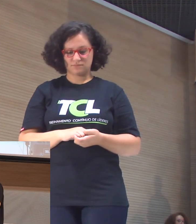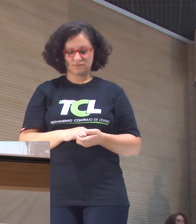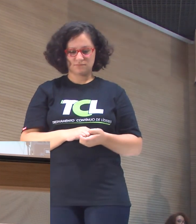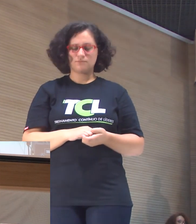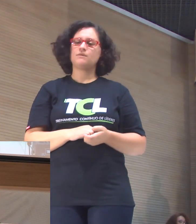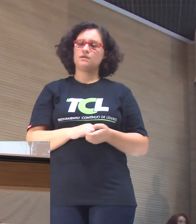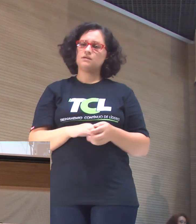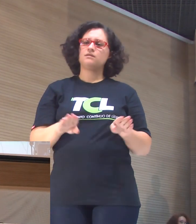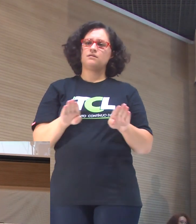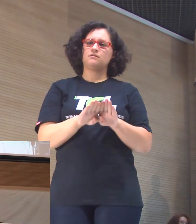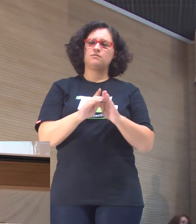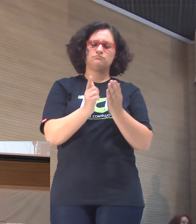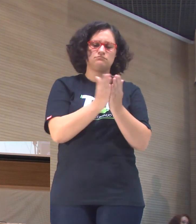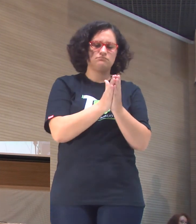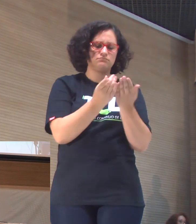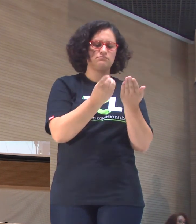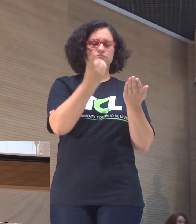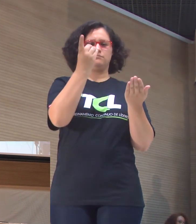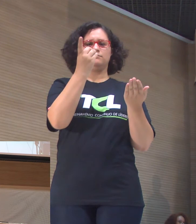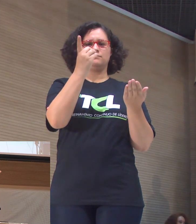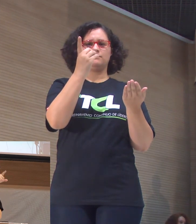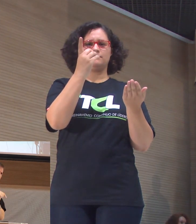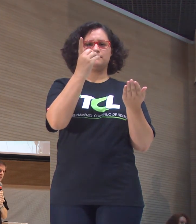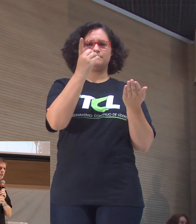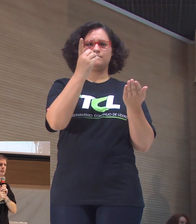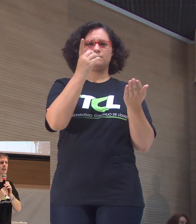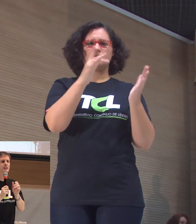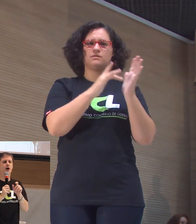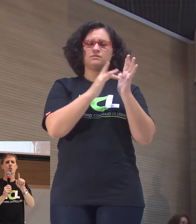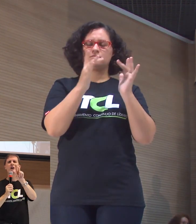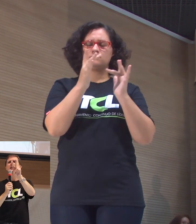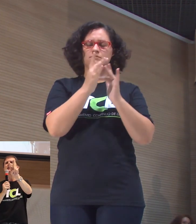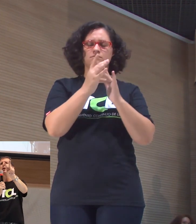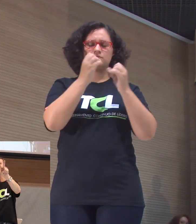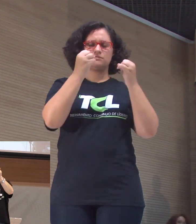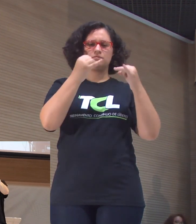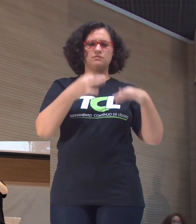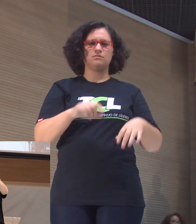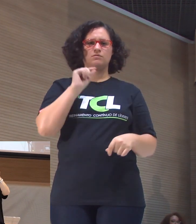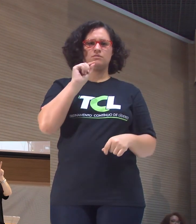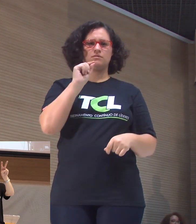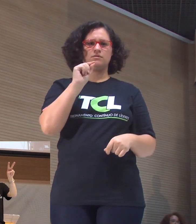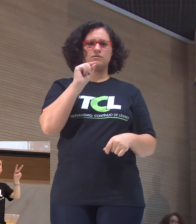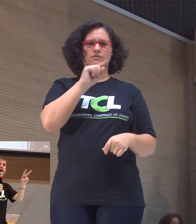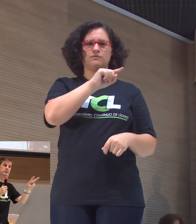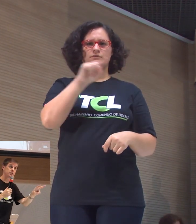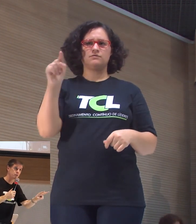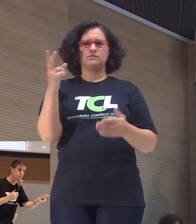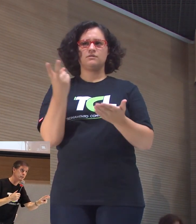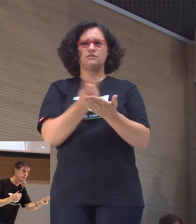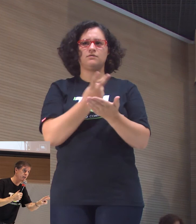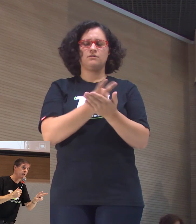de Bíblia em nosso meio. Jesus disse: vocês erram não conhecendo